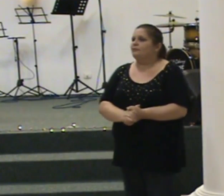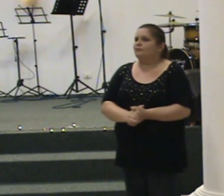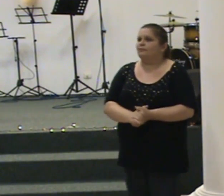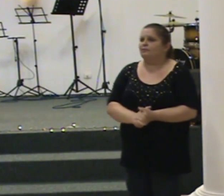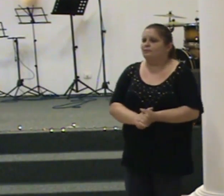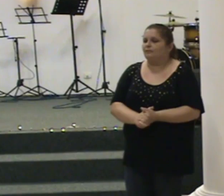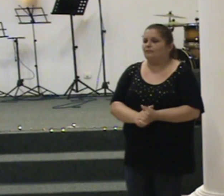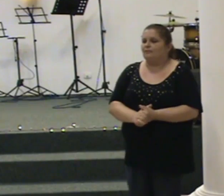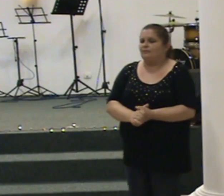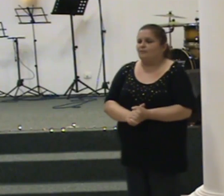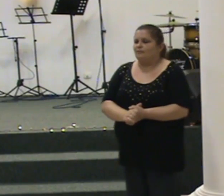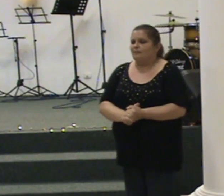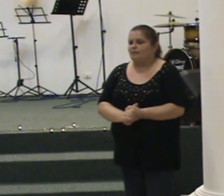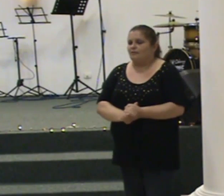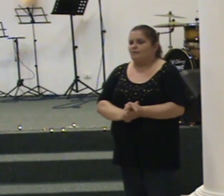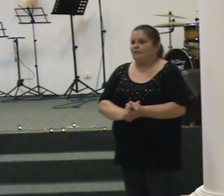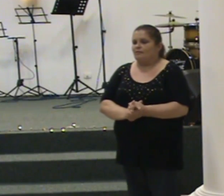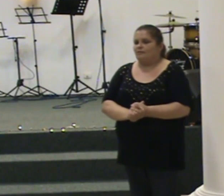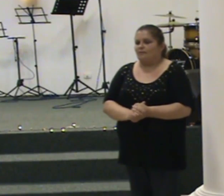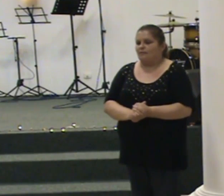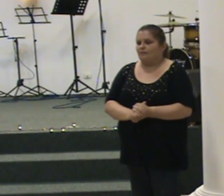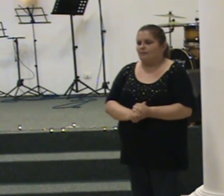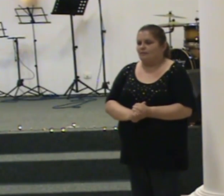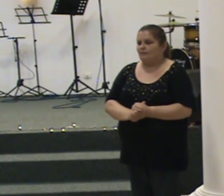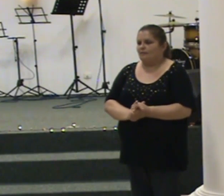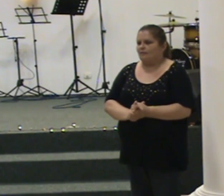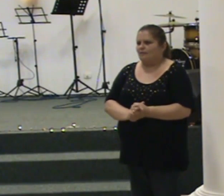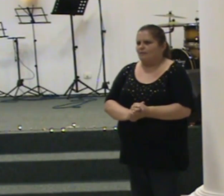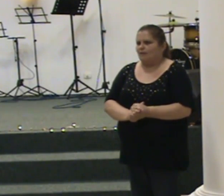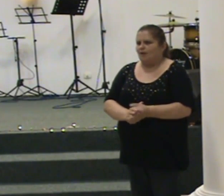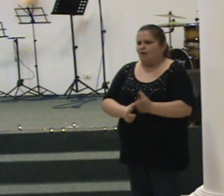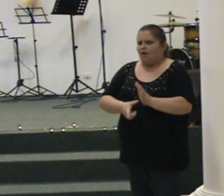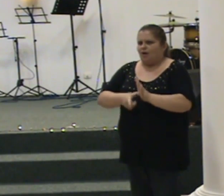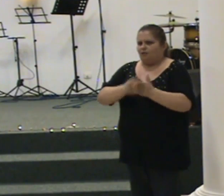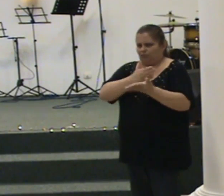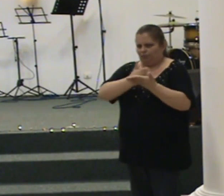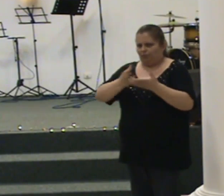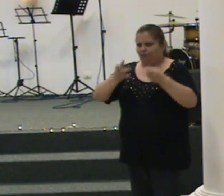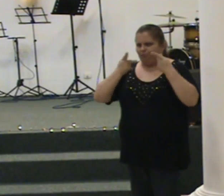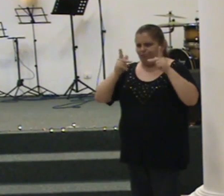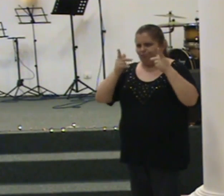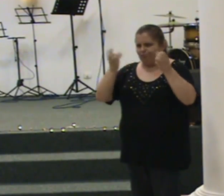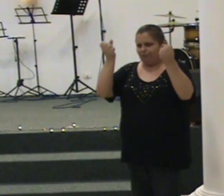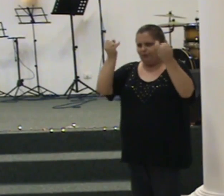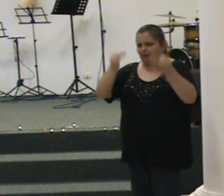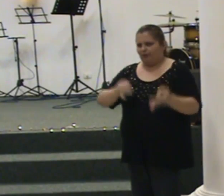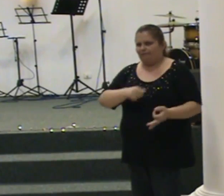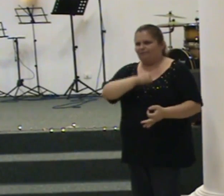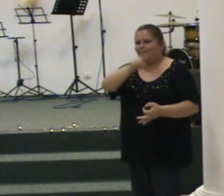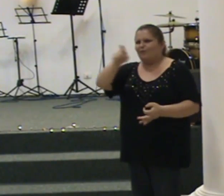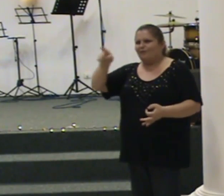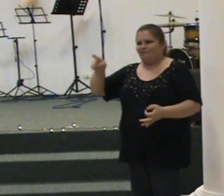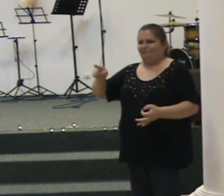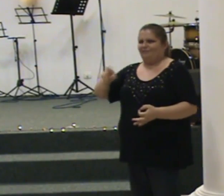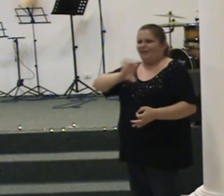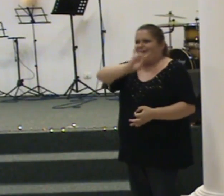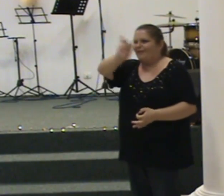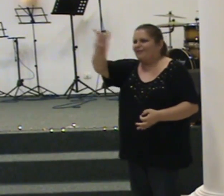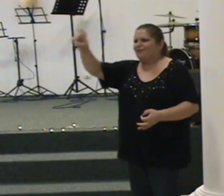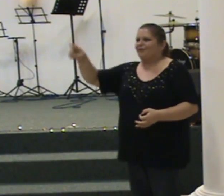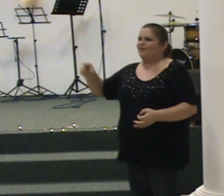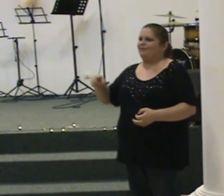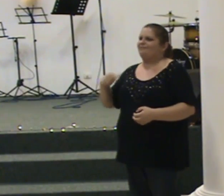antes de entrar na palavra, eu quero dizer que cada um de nós temos as nossas lutas, os